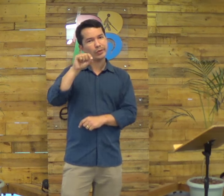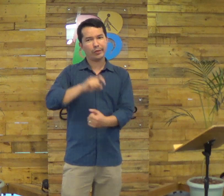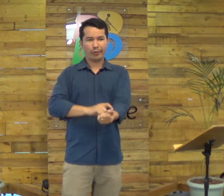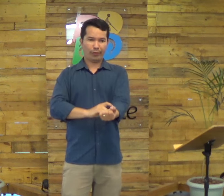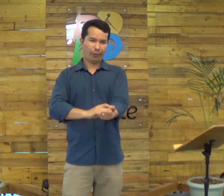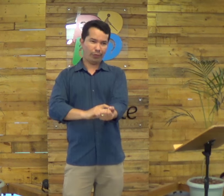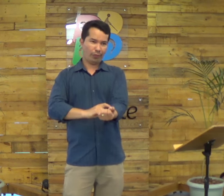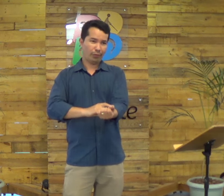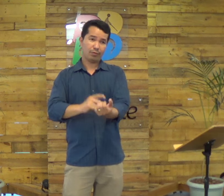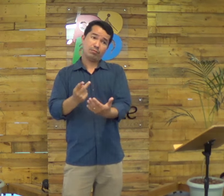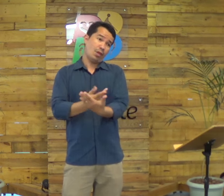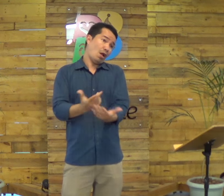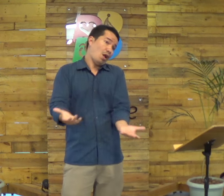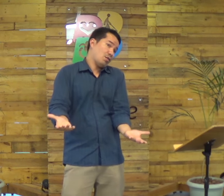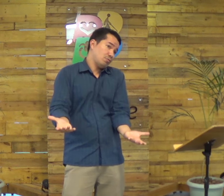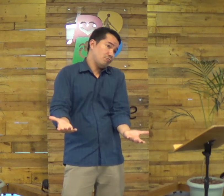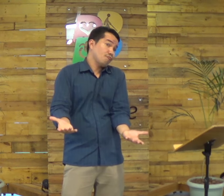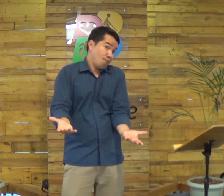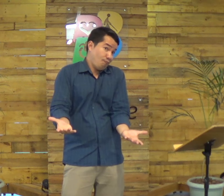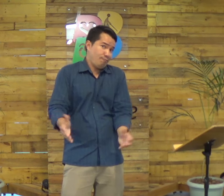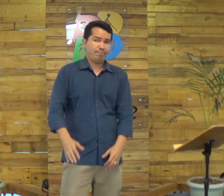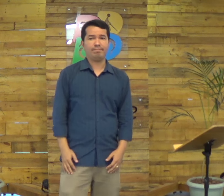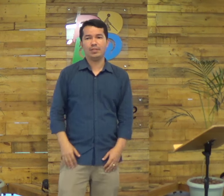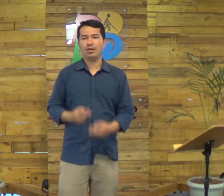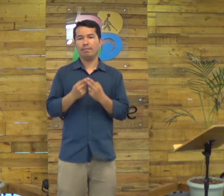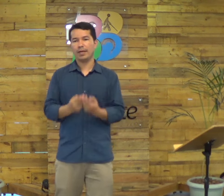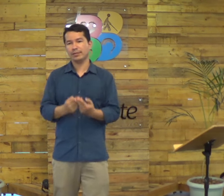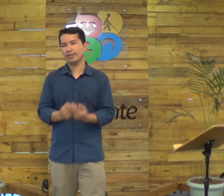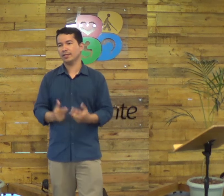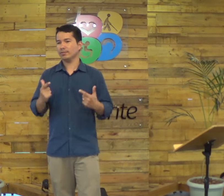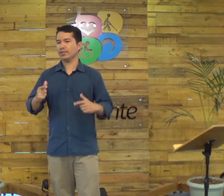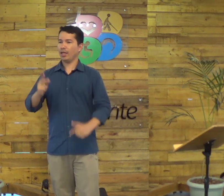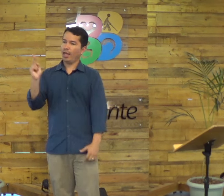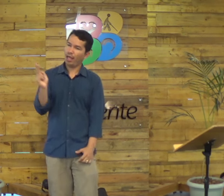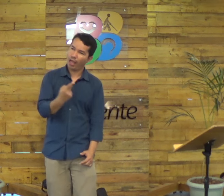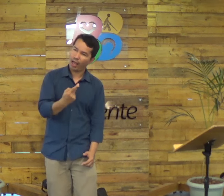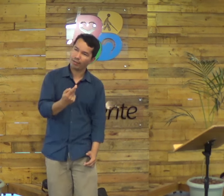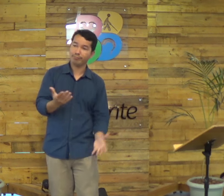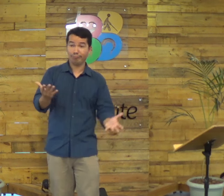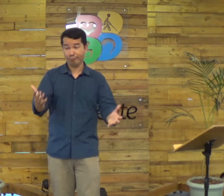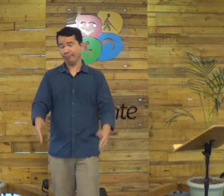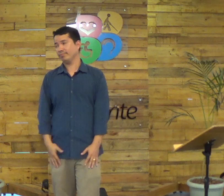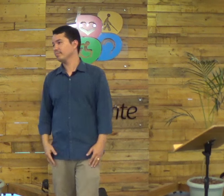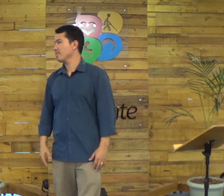Paulo também, Paulo escolheu ficar irritado, errou, não teve paciência, errou.